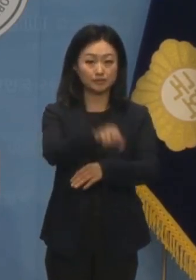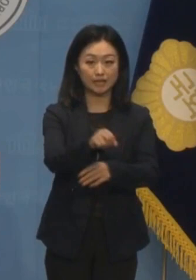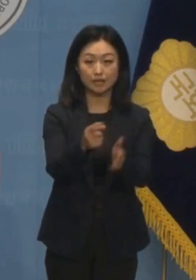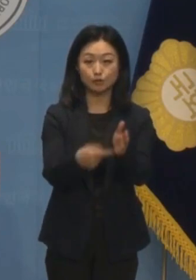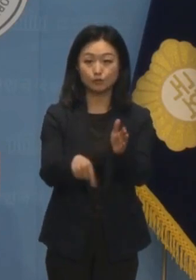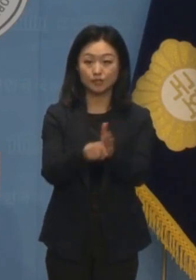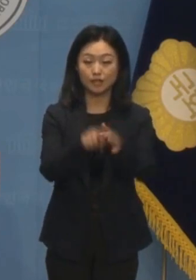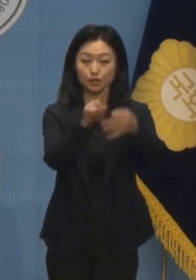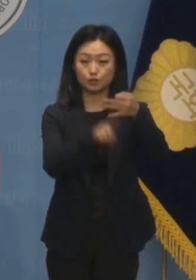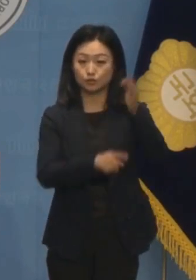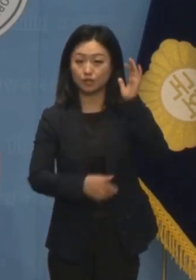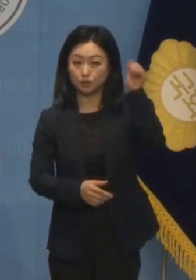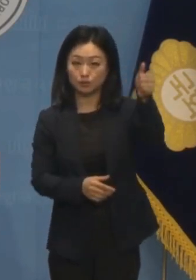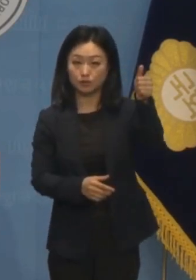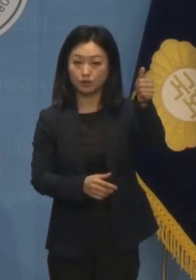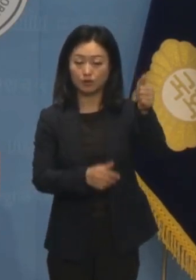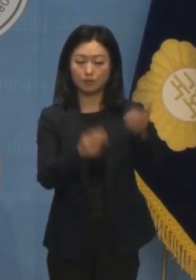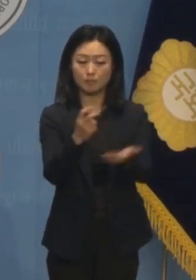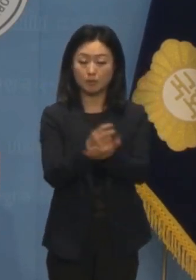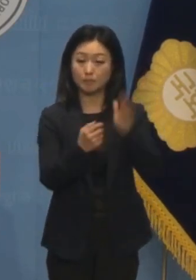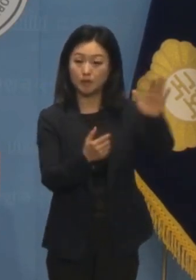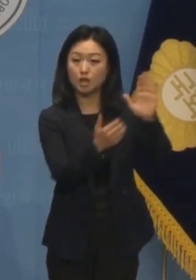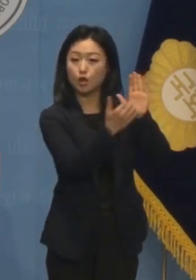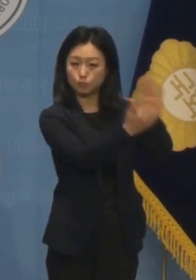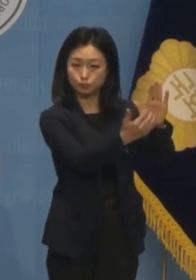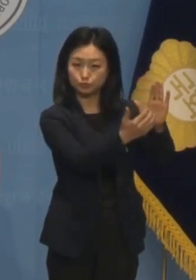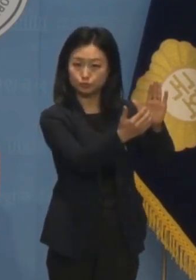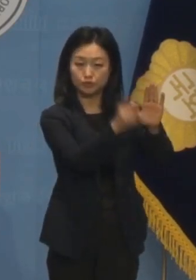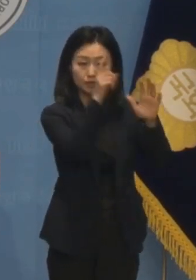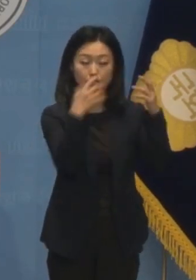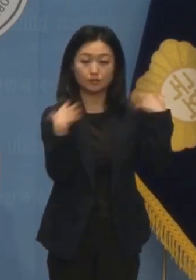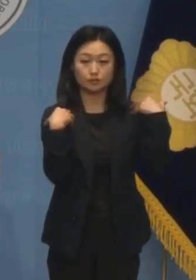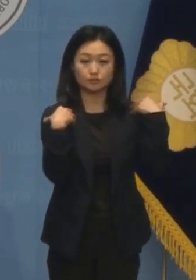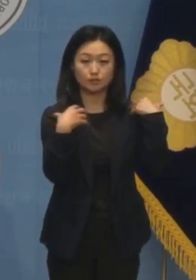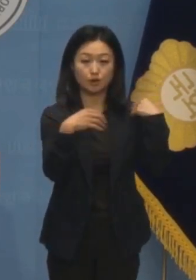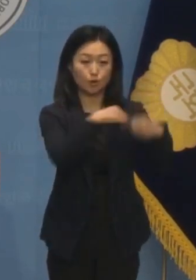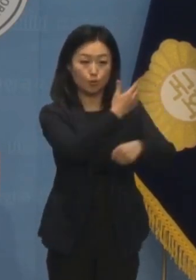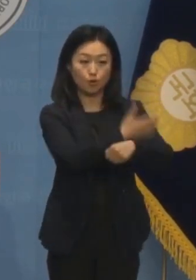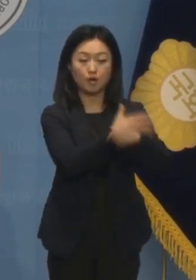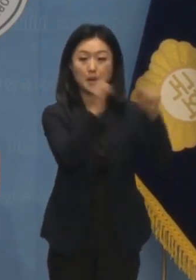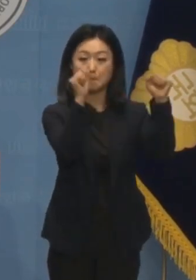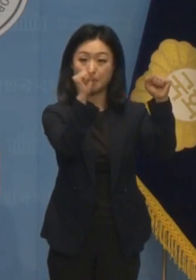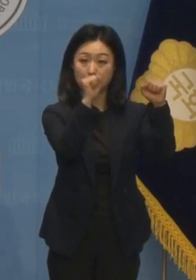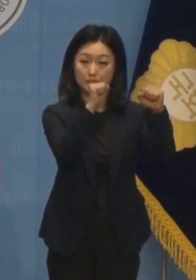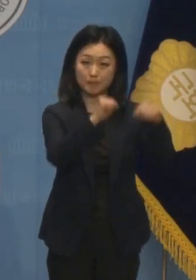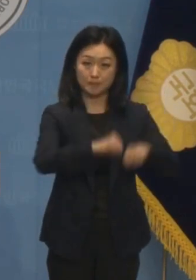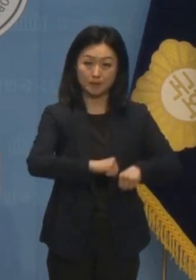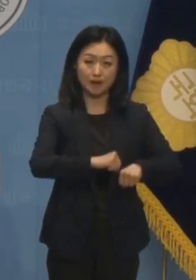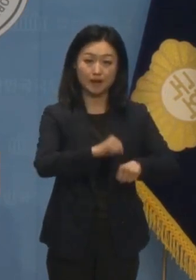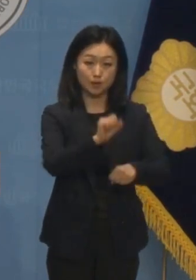위한 윤석열 대통령의 거부권 행사 정권 몰락의 시작이 될 것임을